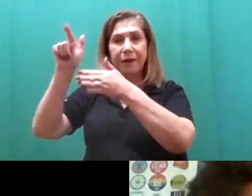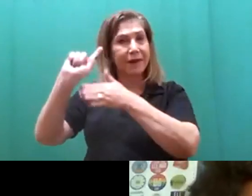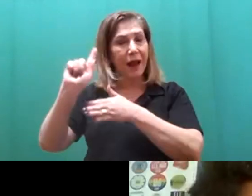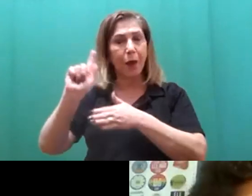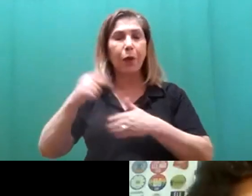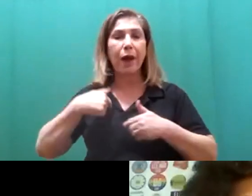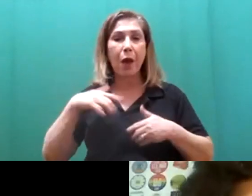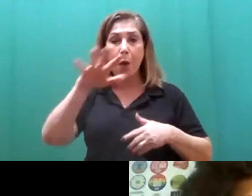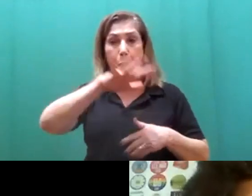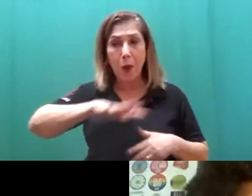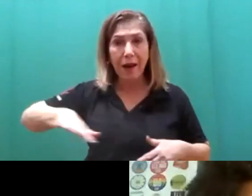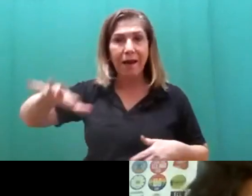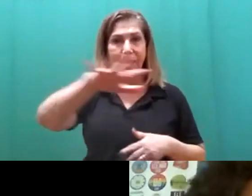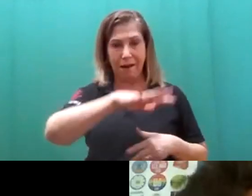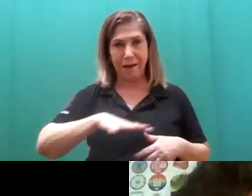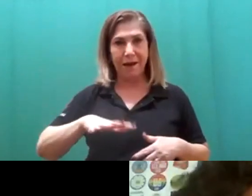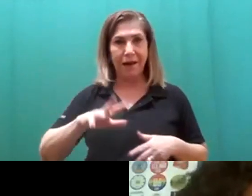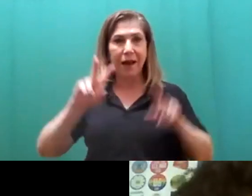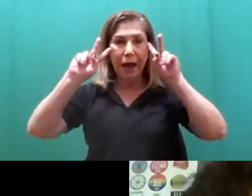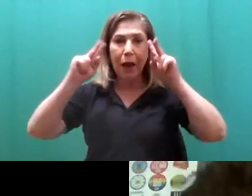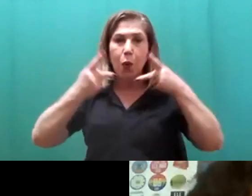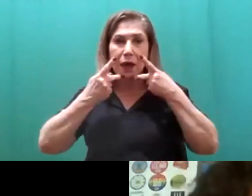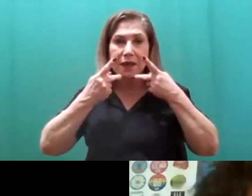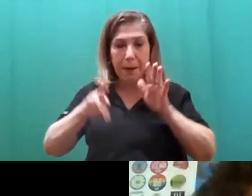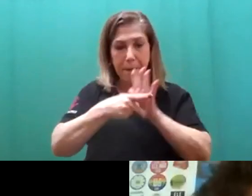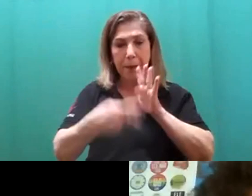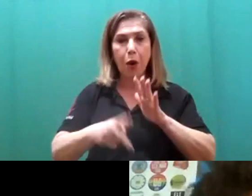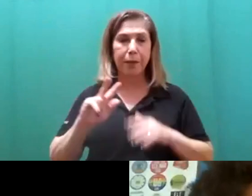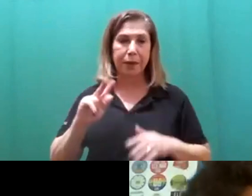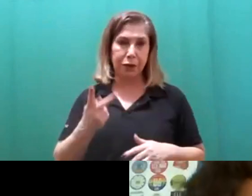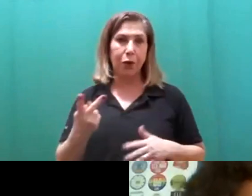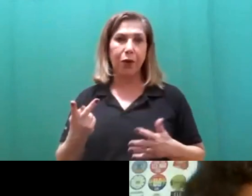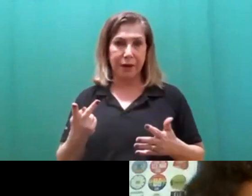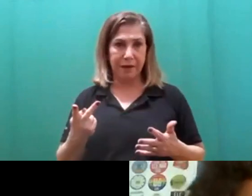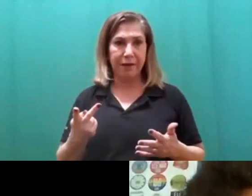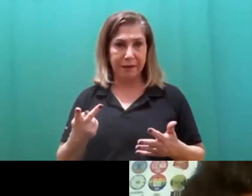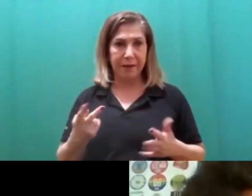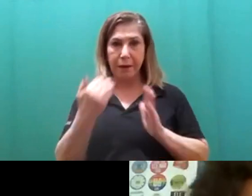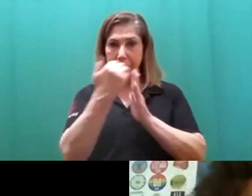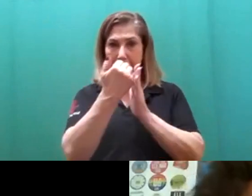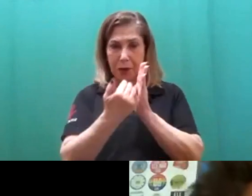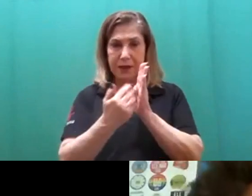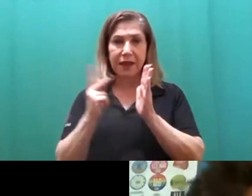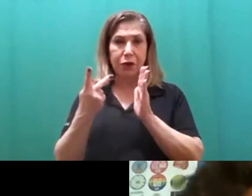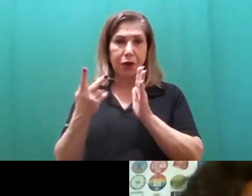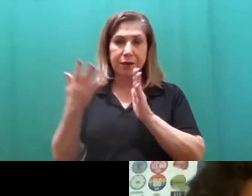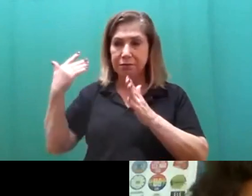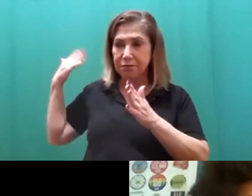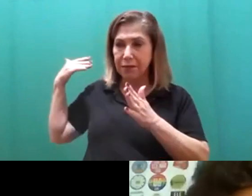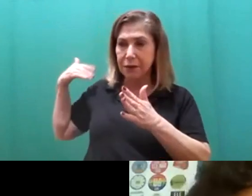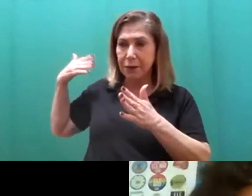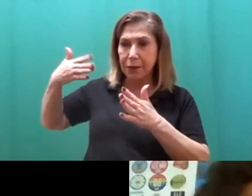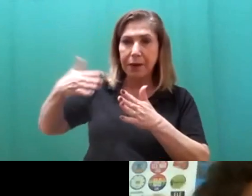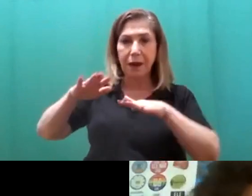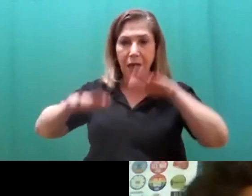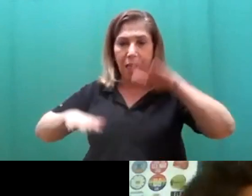território, não reconhecendo a história local, esses processos históricos racializados, desiguais,